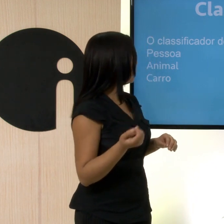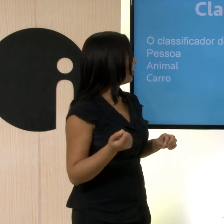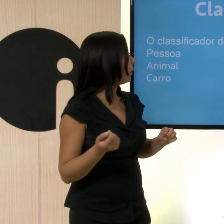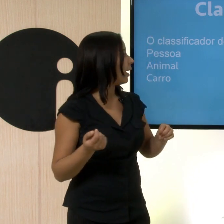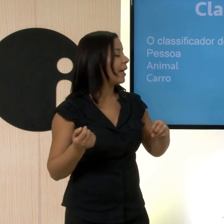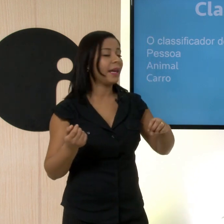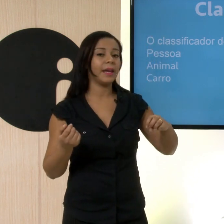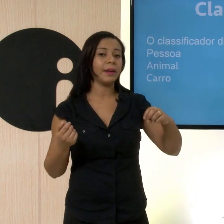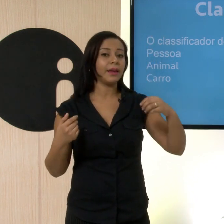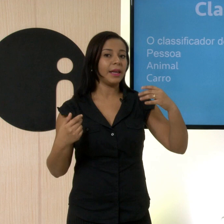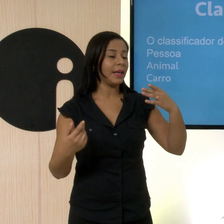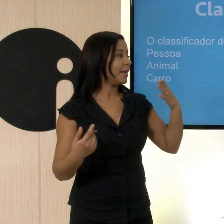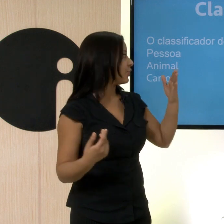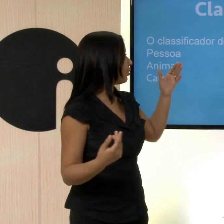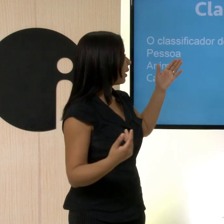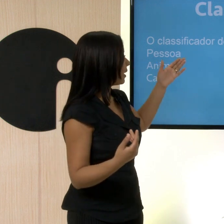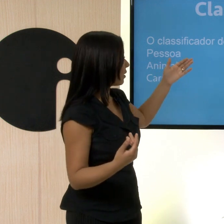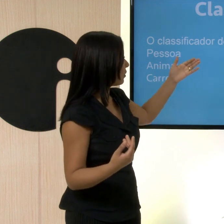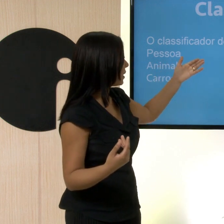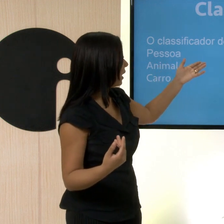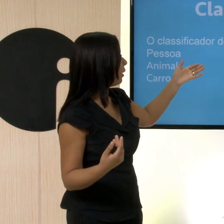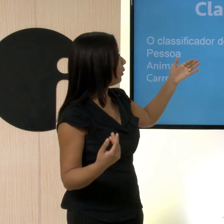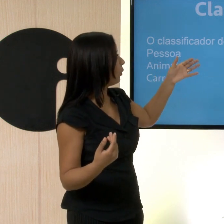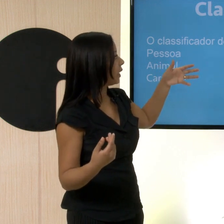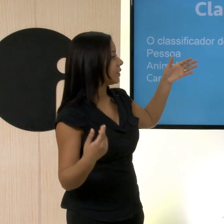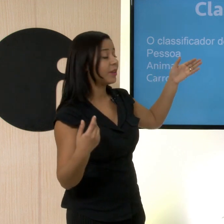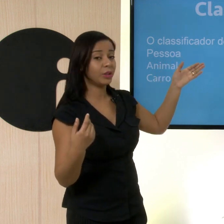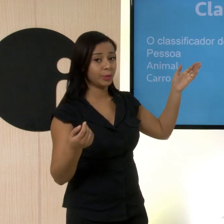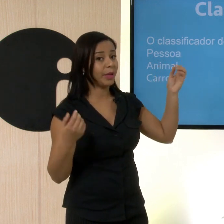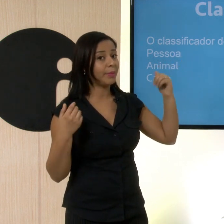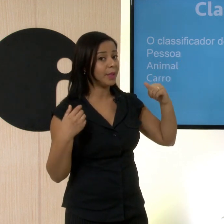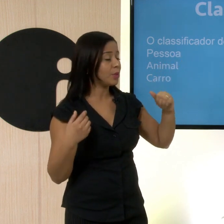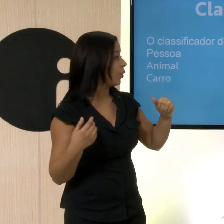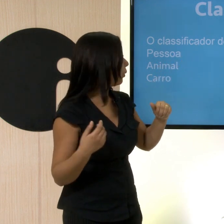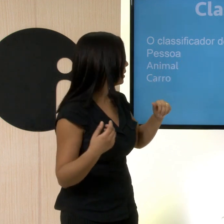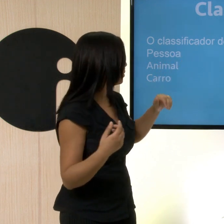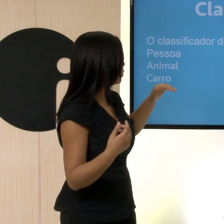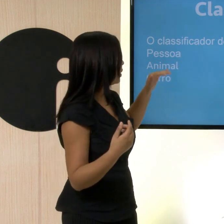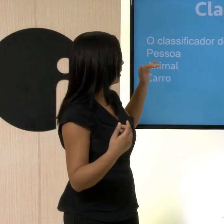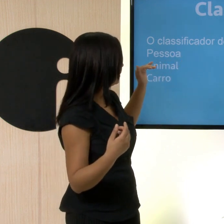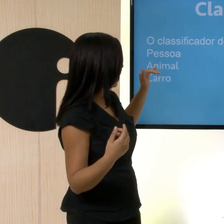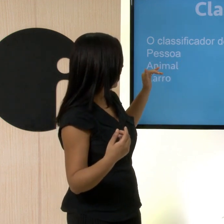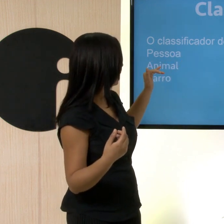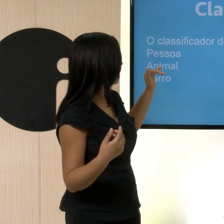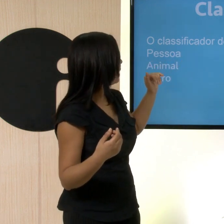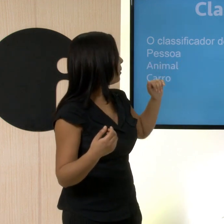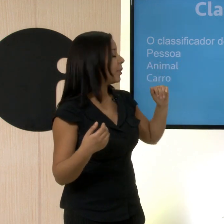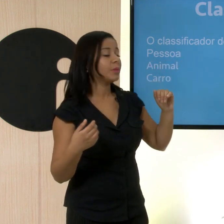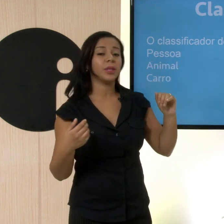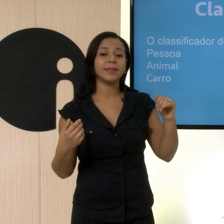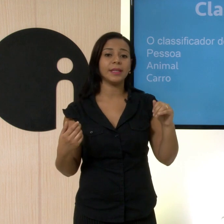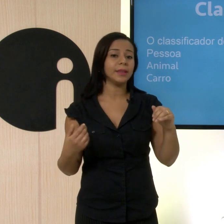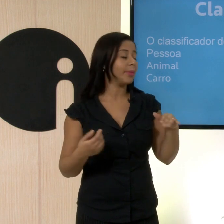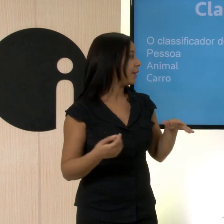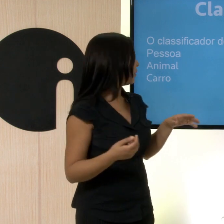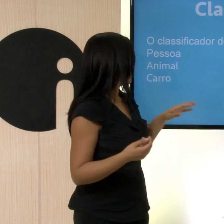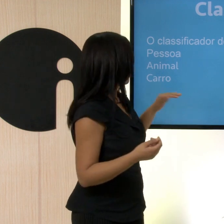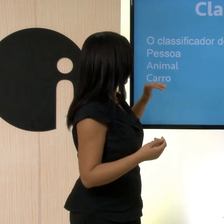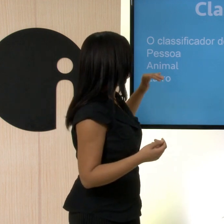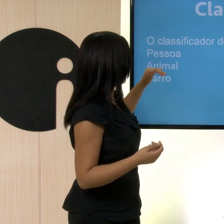Então, este no caso é o classificador para pessoas de andar, mas pode ser também o quê? Aqui,